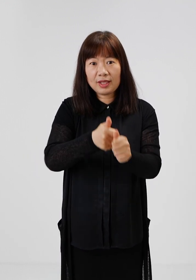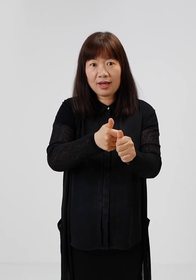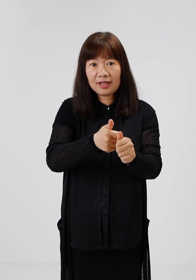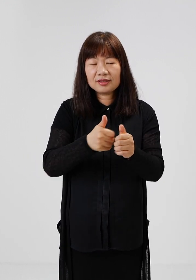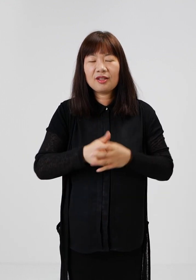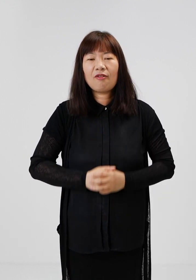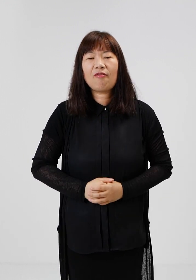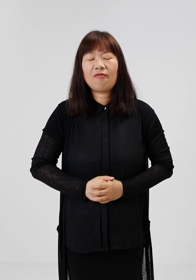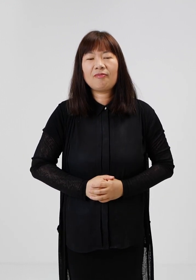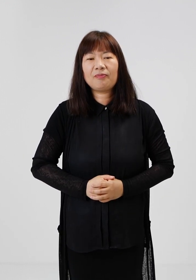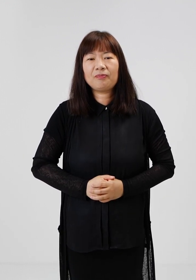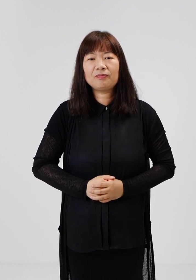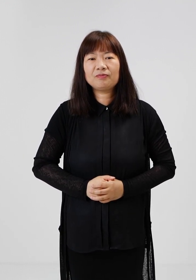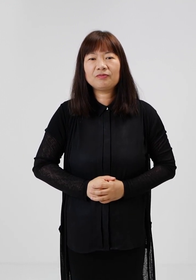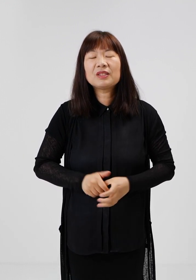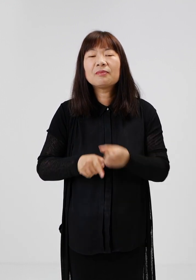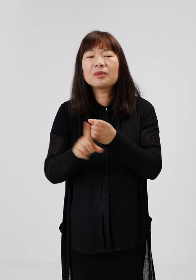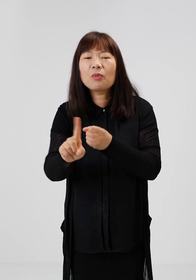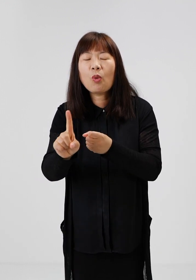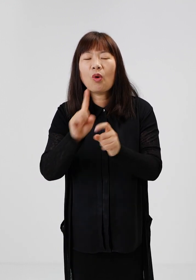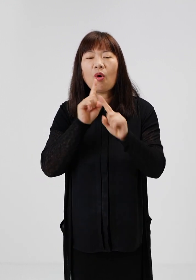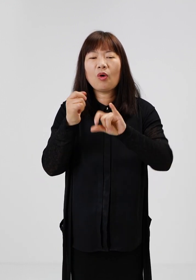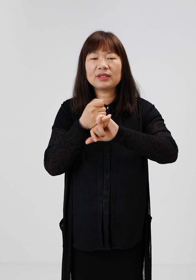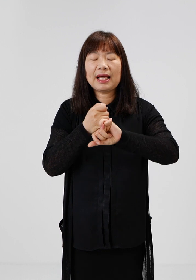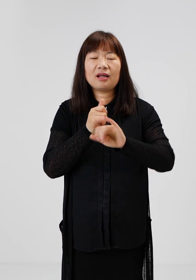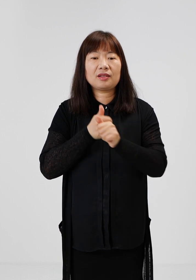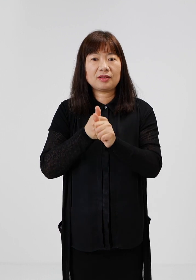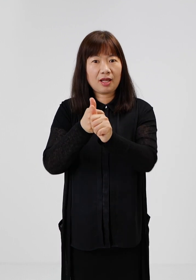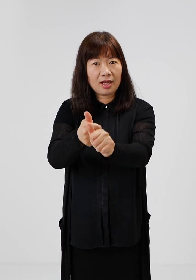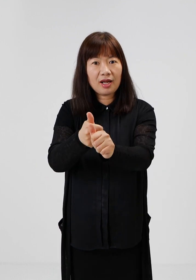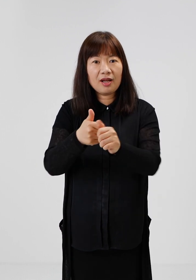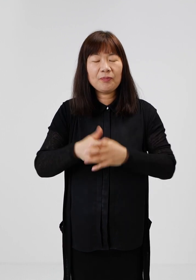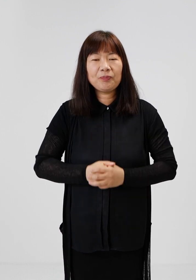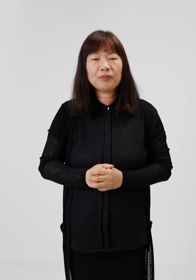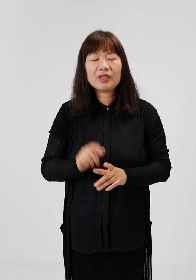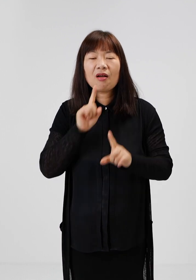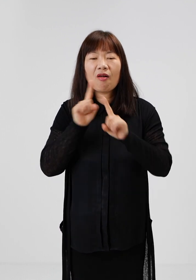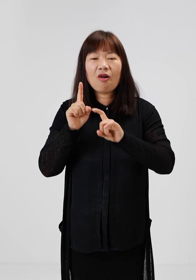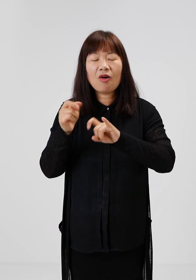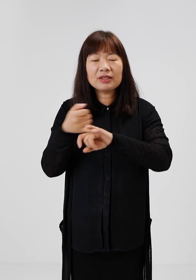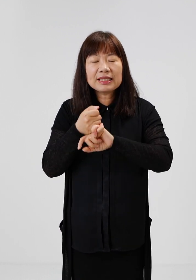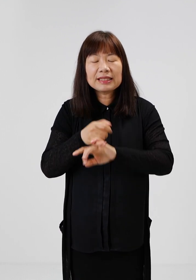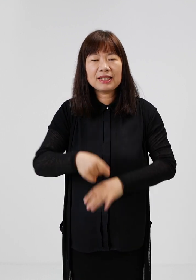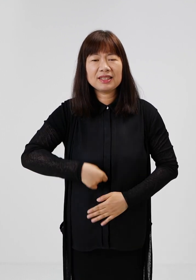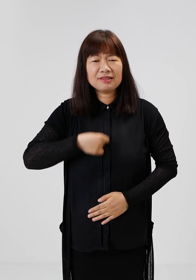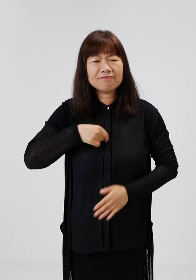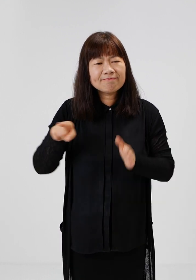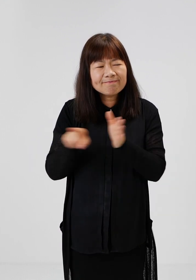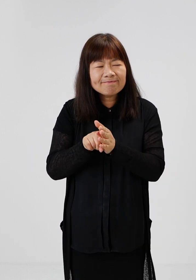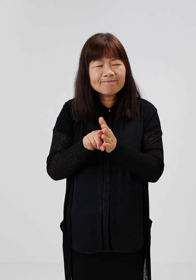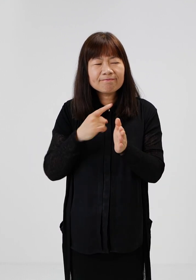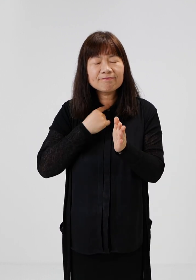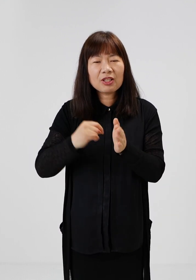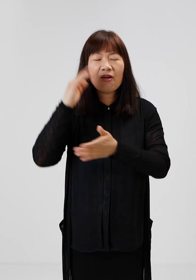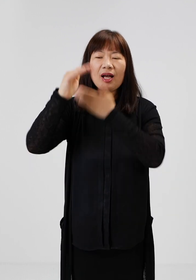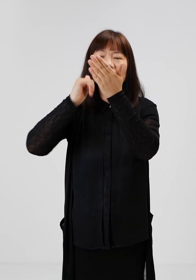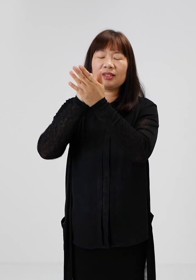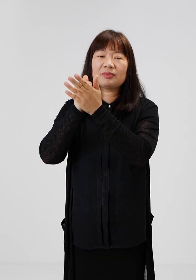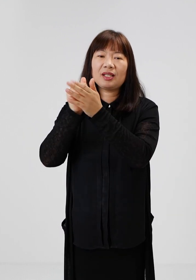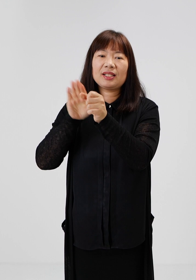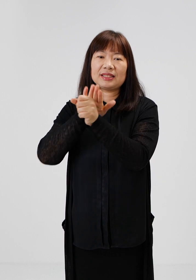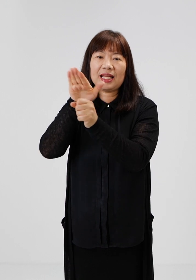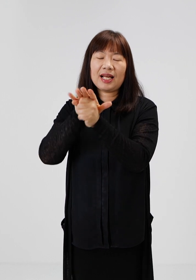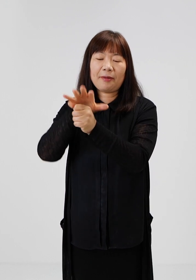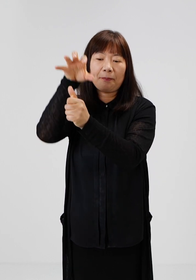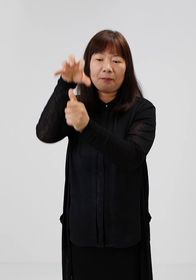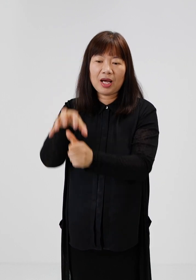말은 사실상 이런 뜻이죠. 언약을 따라 그 언약에 신실하셨던 하나님의 사랑에